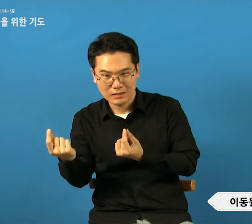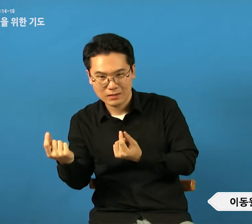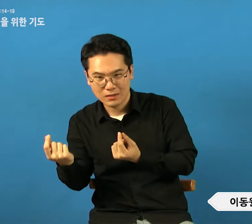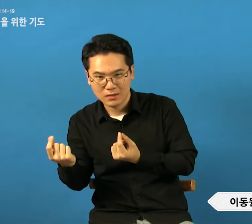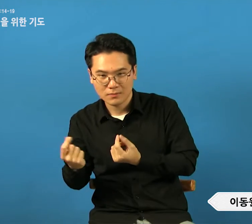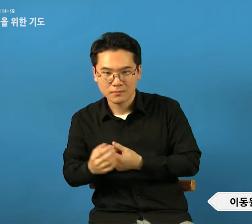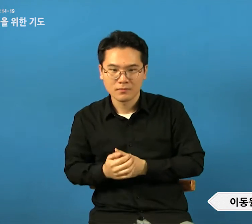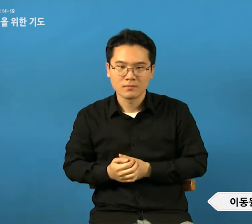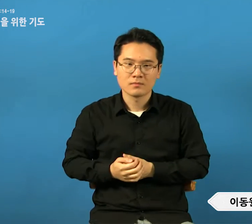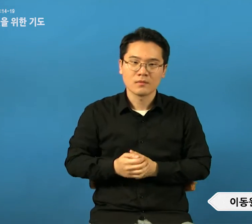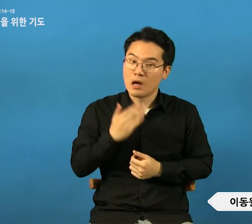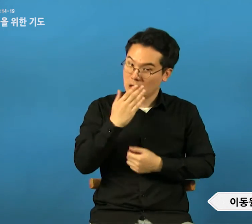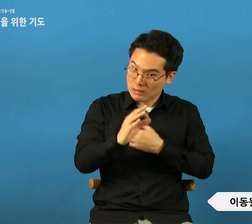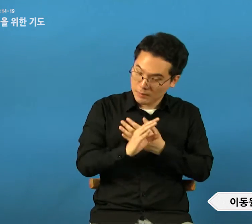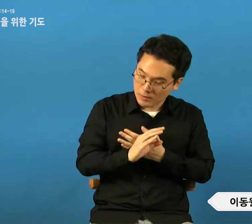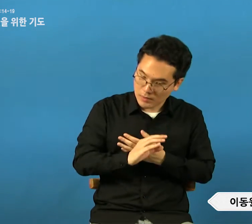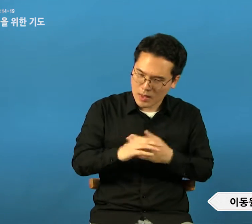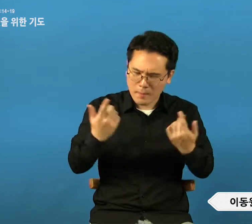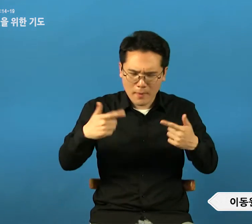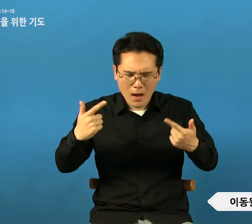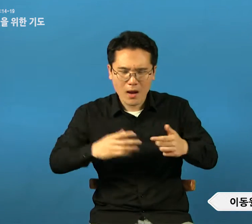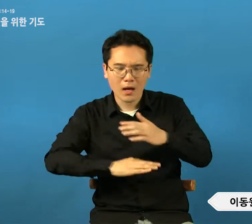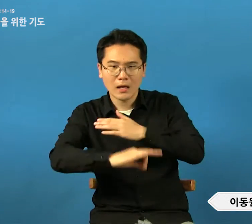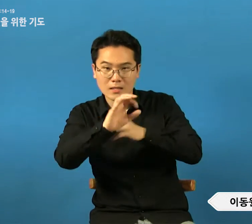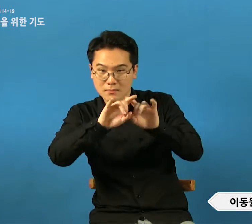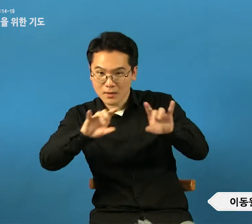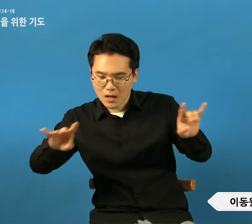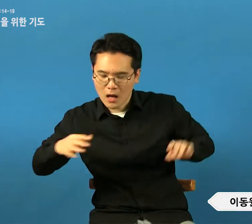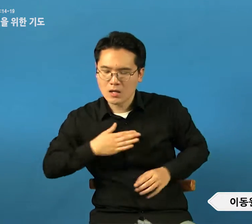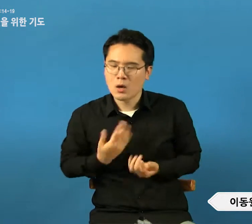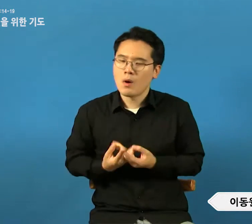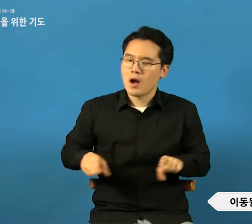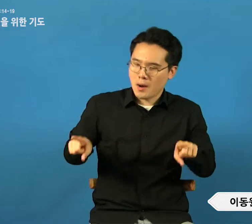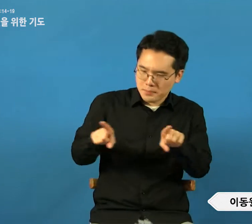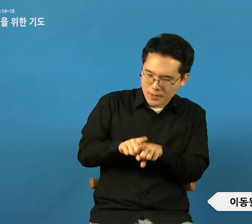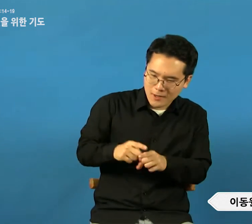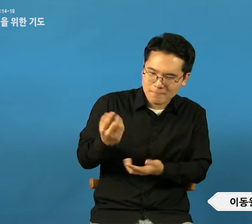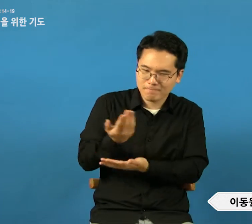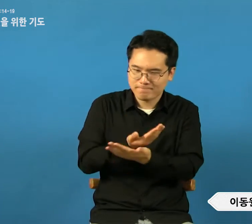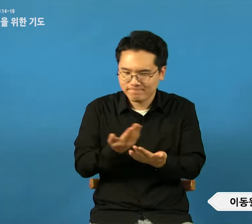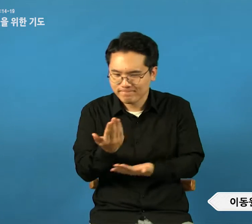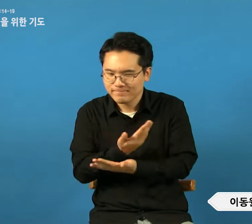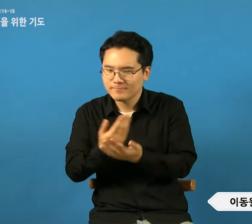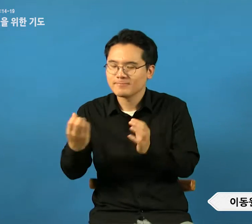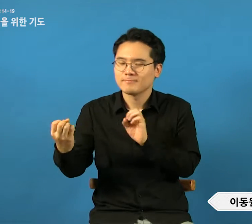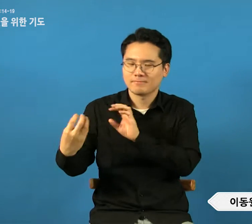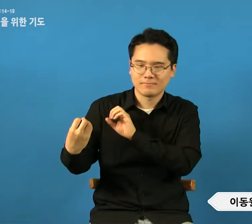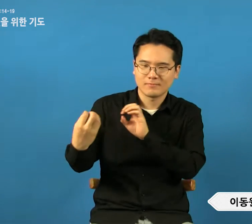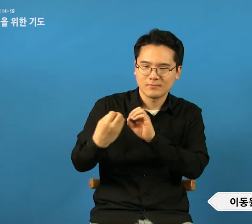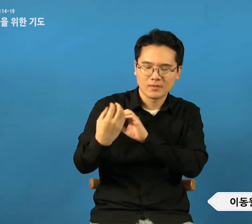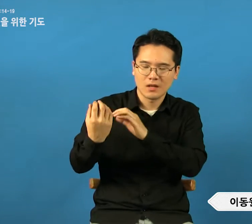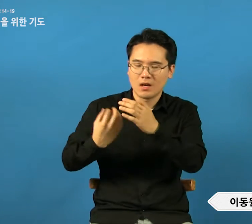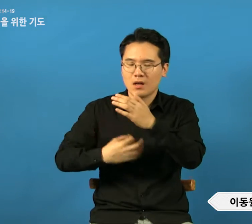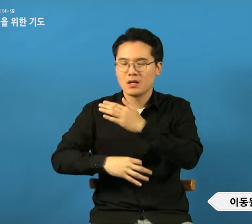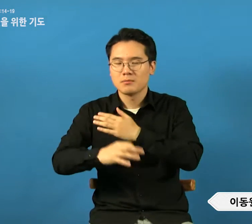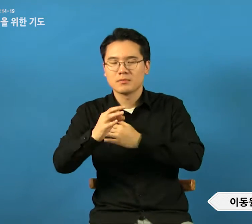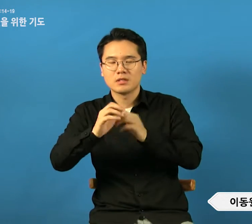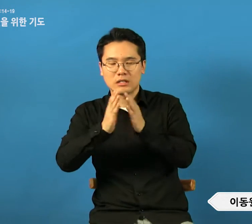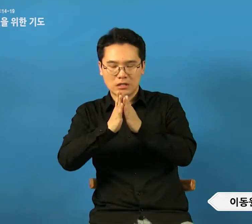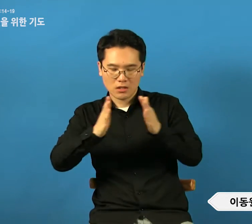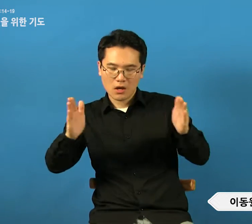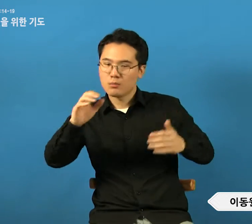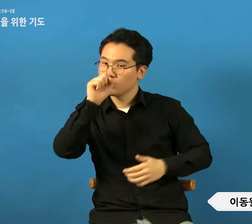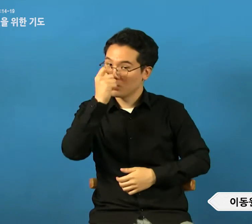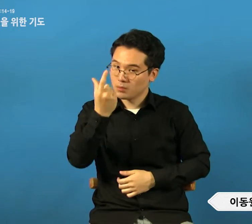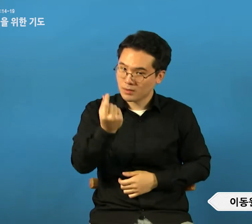매일 아침 여기서 나와 교제를 나누고 하루를 시작했으면 좋겠다. 한동안 우리는 그렇게